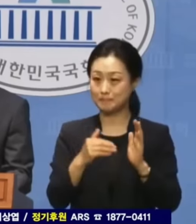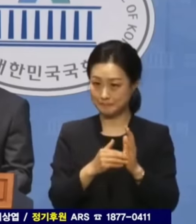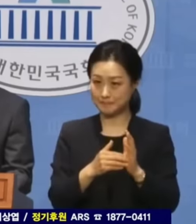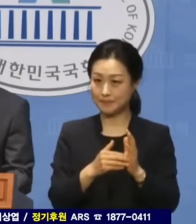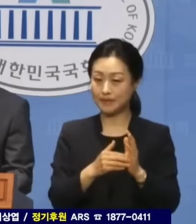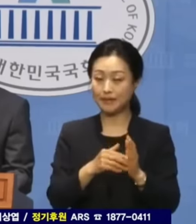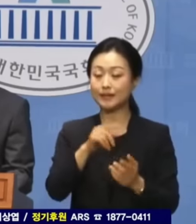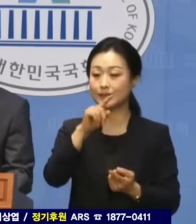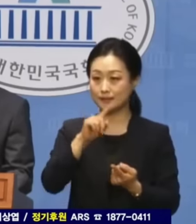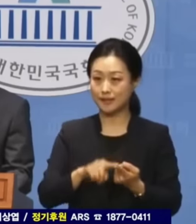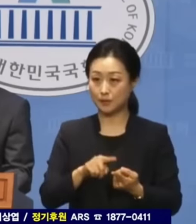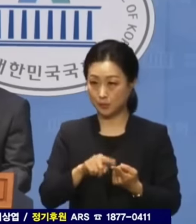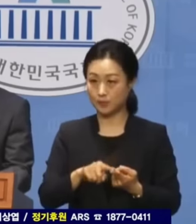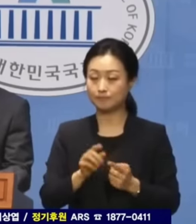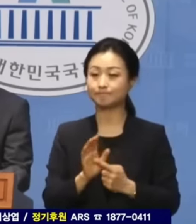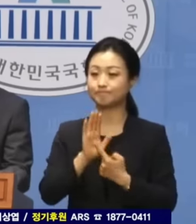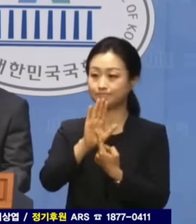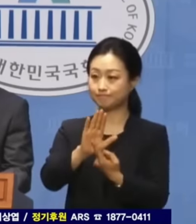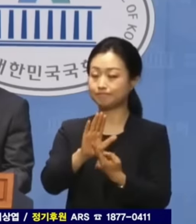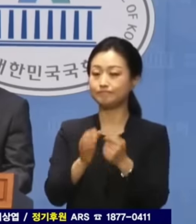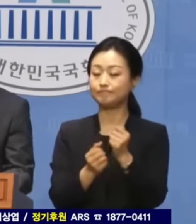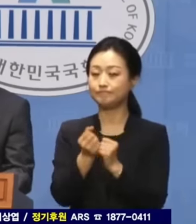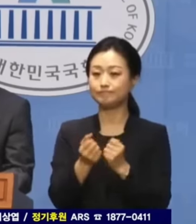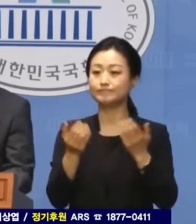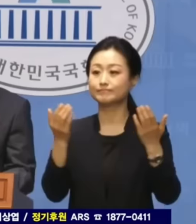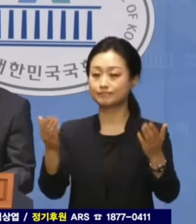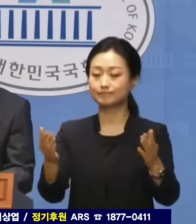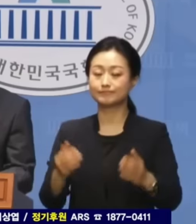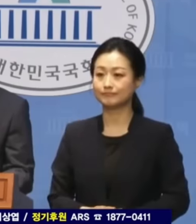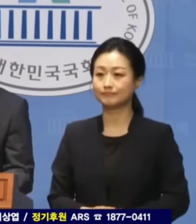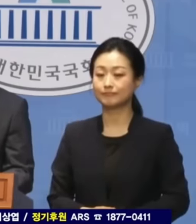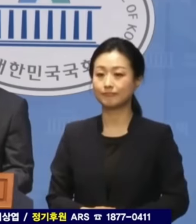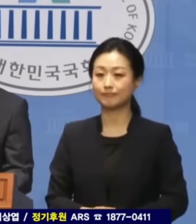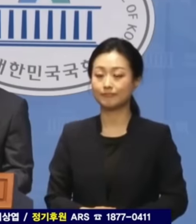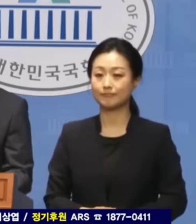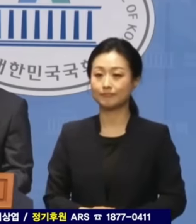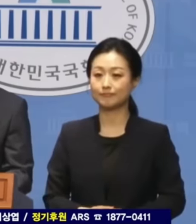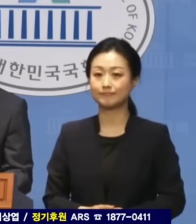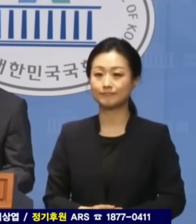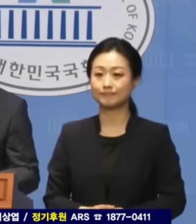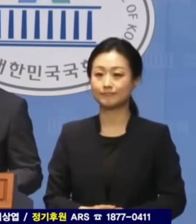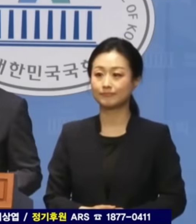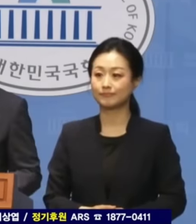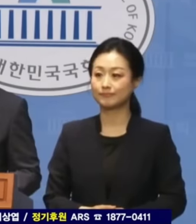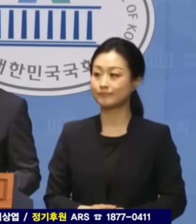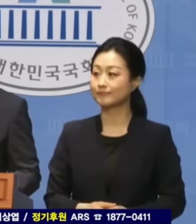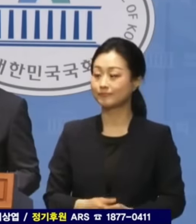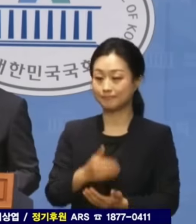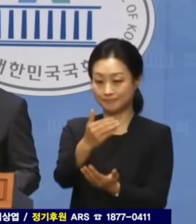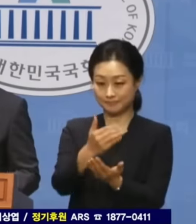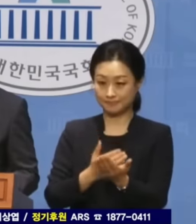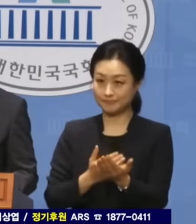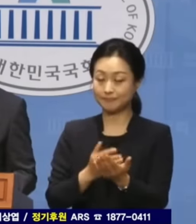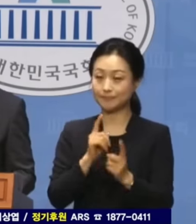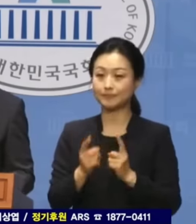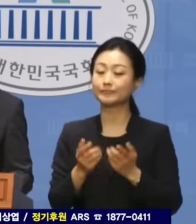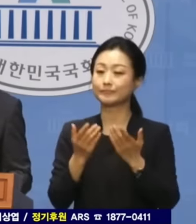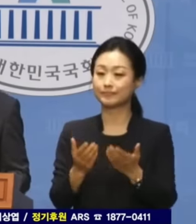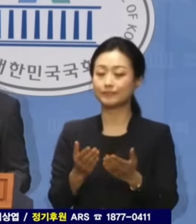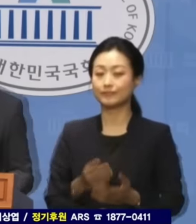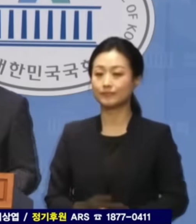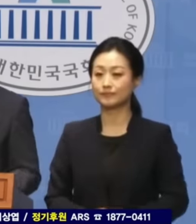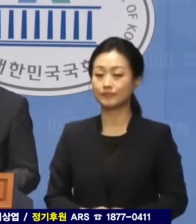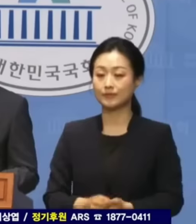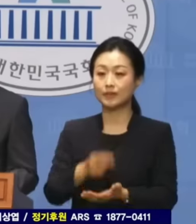드러났기 때문에 그에 대한 관련된 기자회견을 하고자 합니다. 예, 그럼 기자문을 낭독하도록